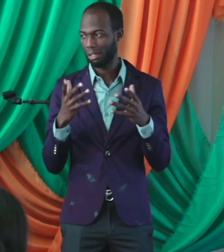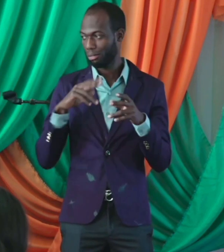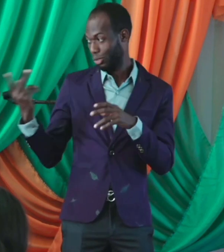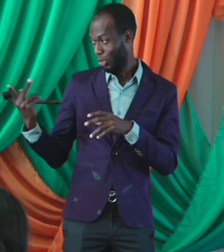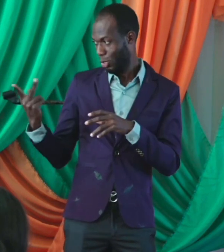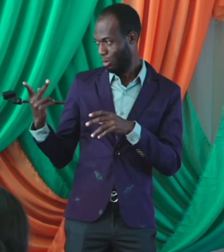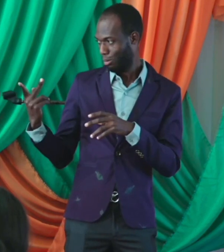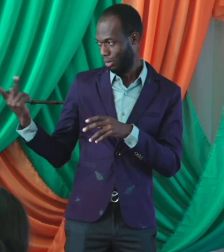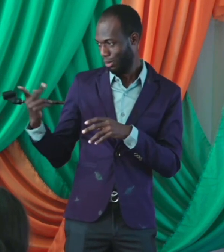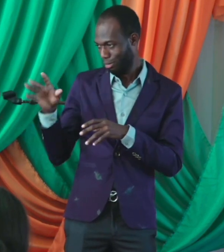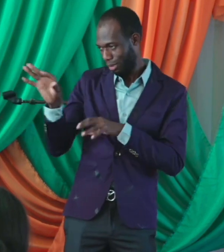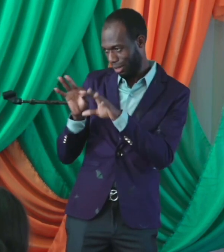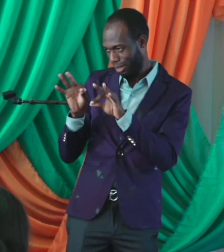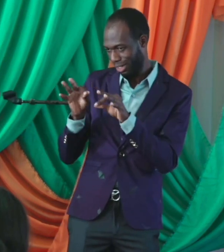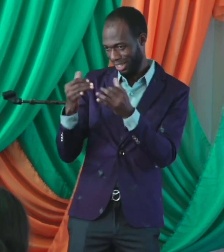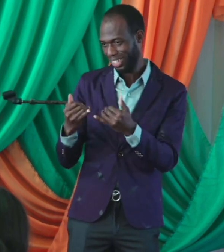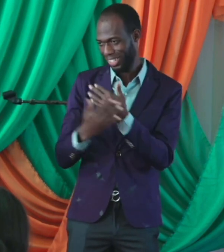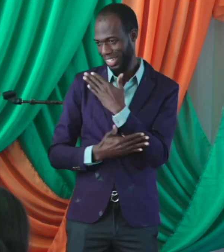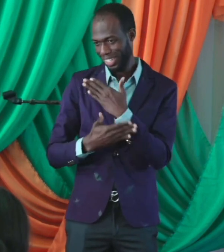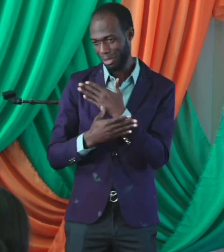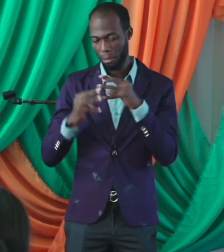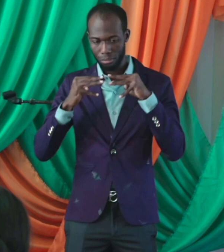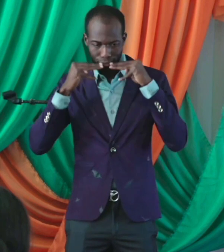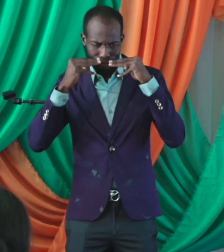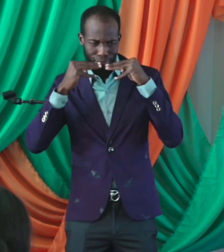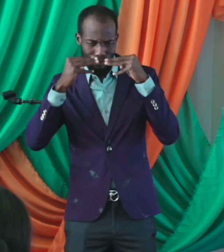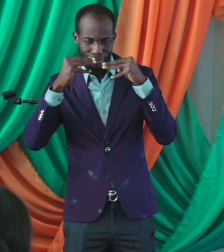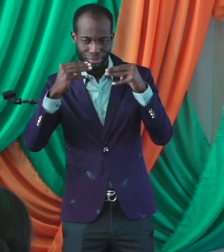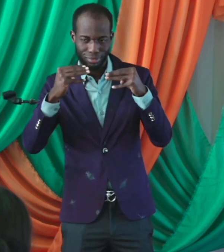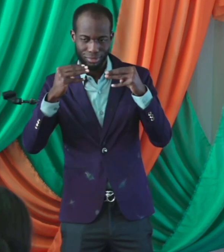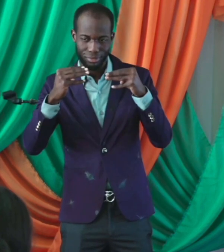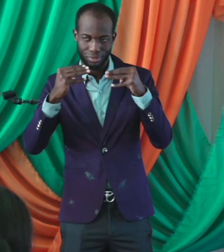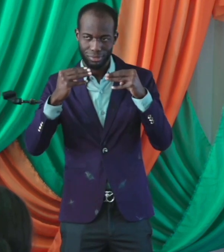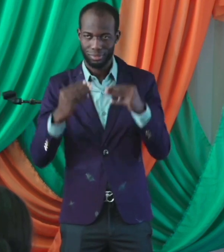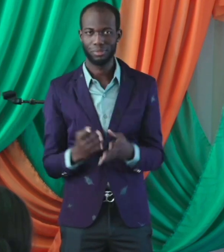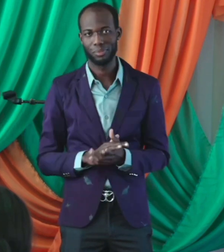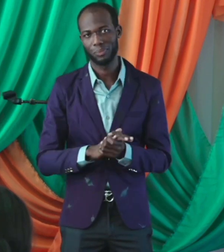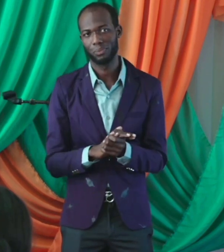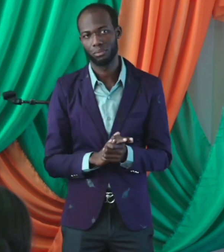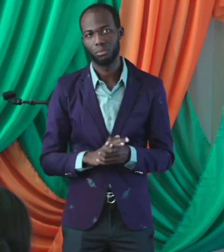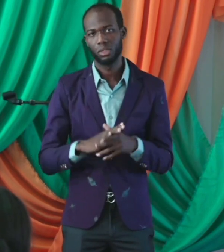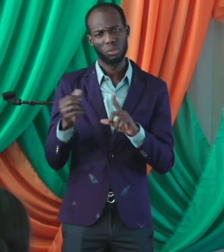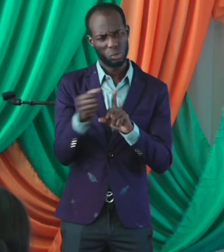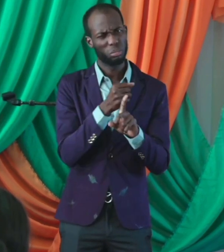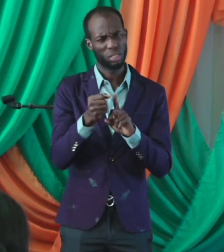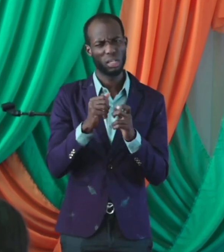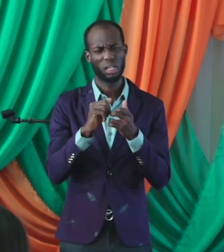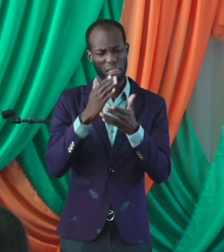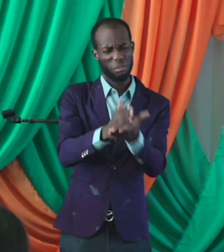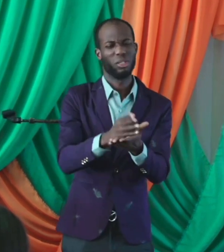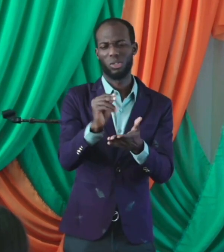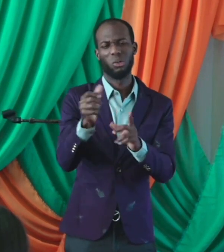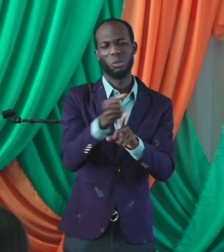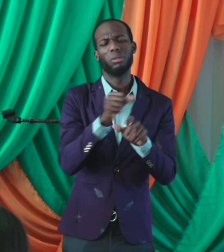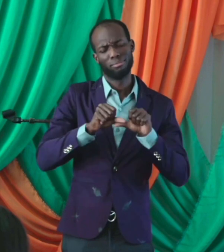que monsieur récupérait et le portait message là, juste même là, il n'y a pas de position officielle. Donc, combat continue aujourd'hui là,